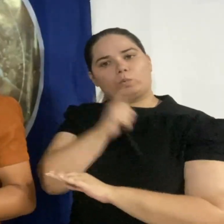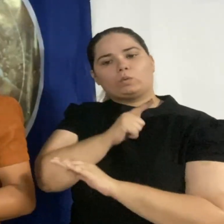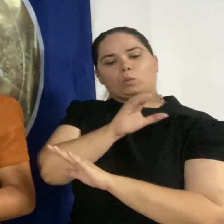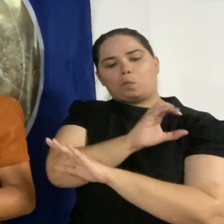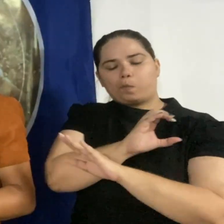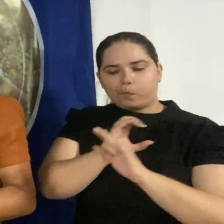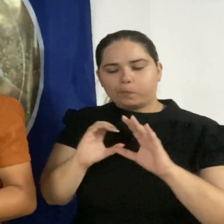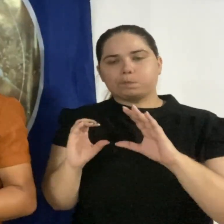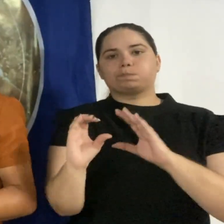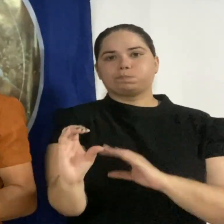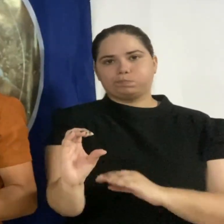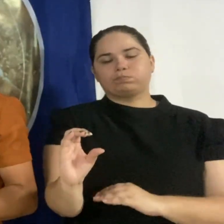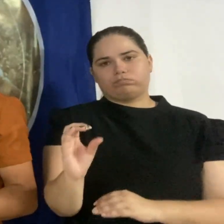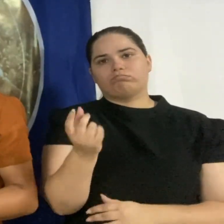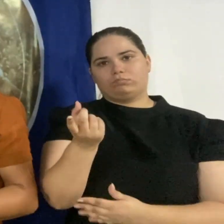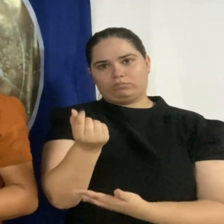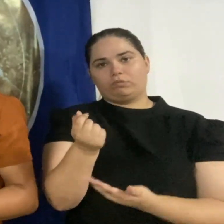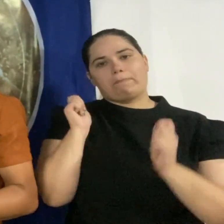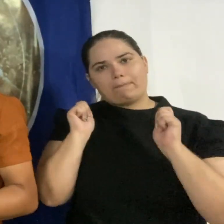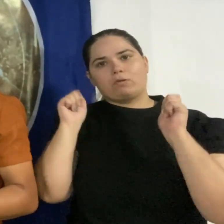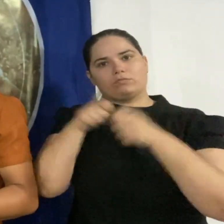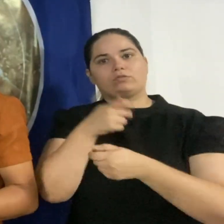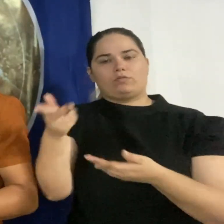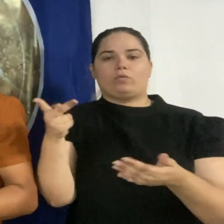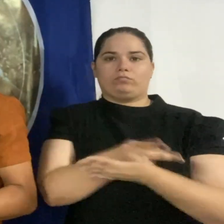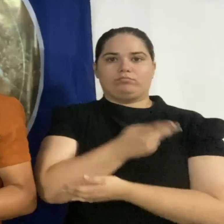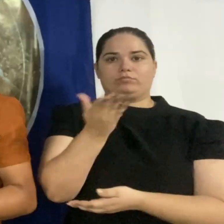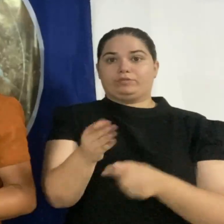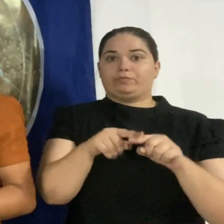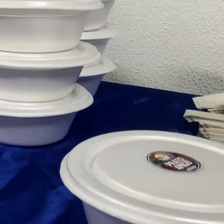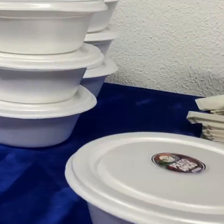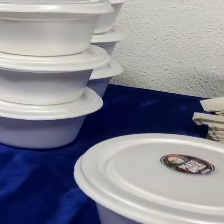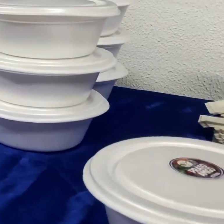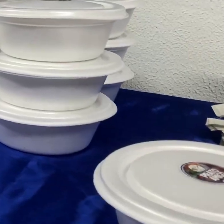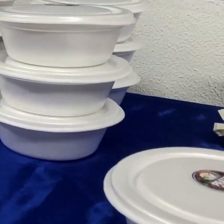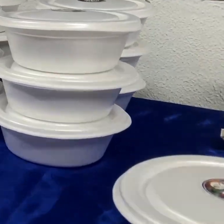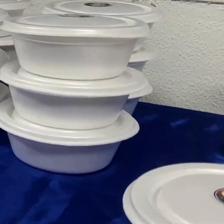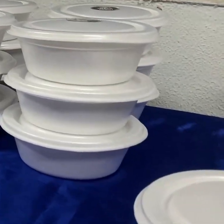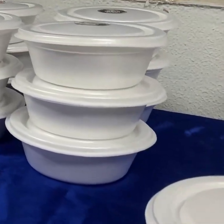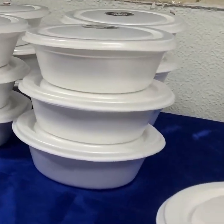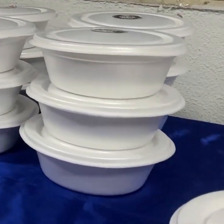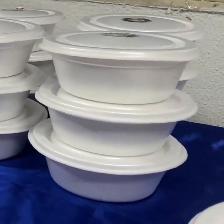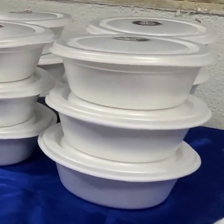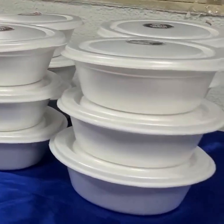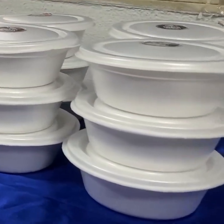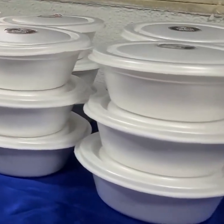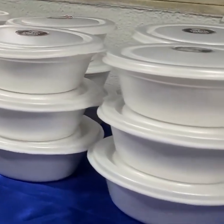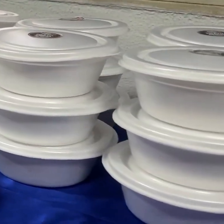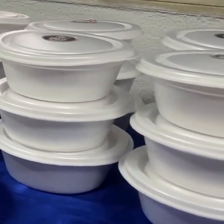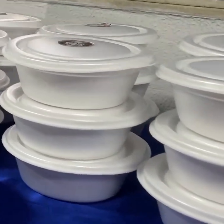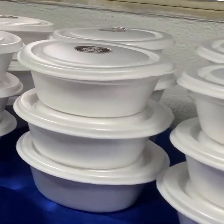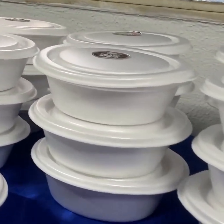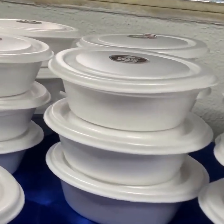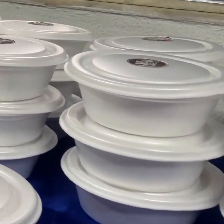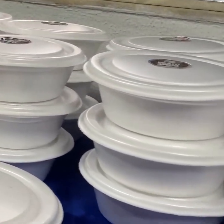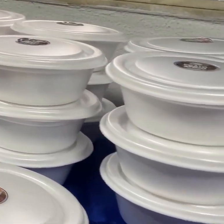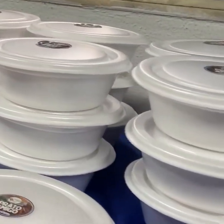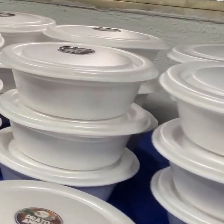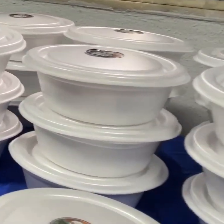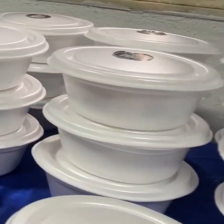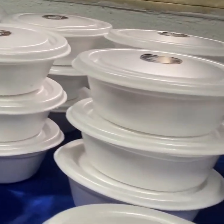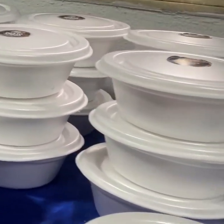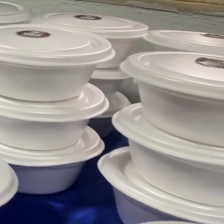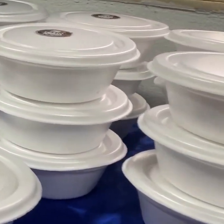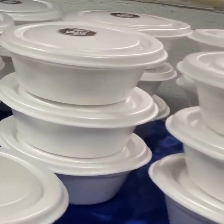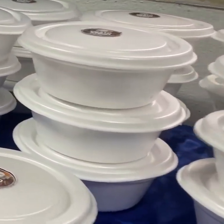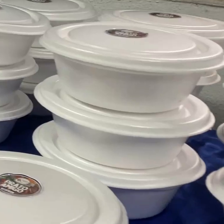um recurso para que fosse possível essa ação. E a tendência, né, o nosso entendimento é que a gente possa, né, em breve,